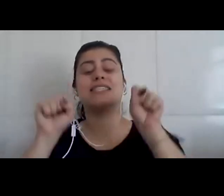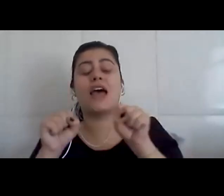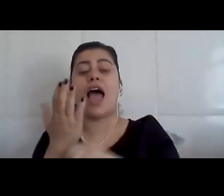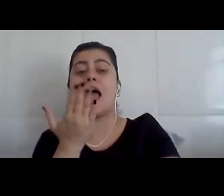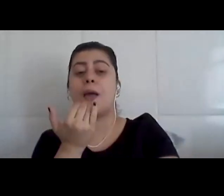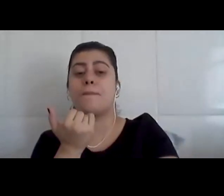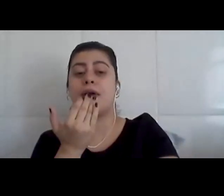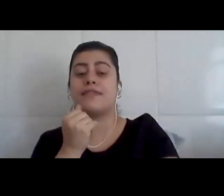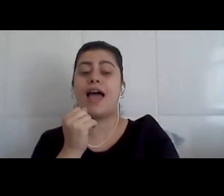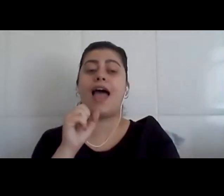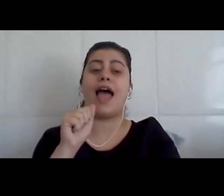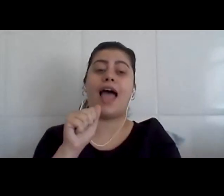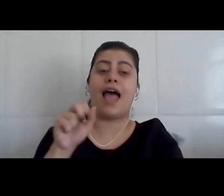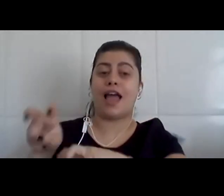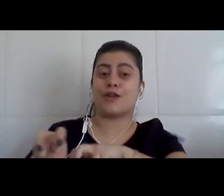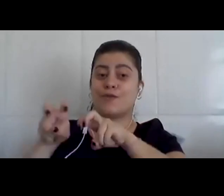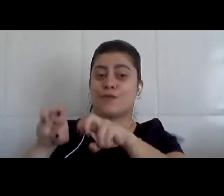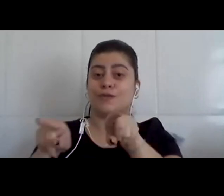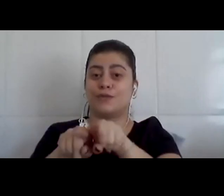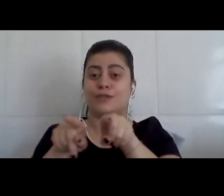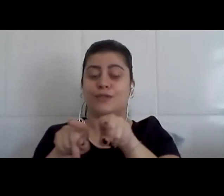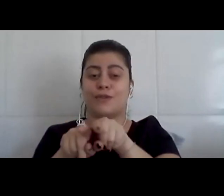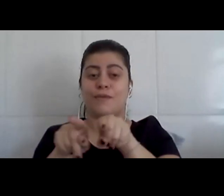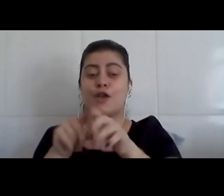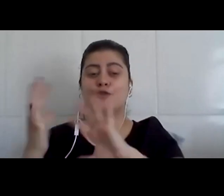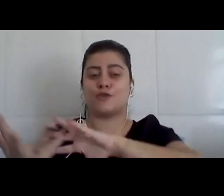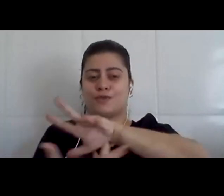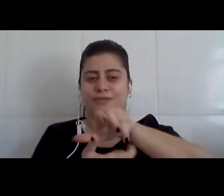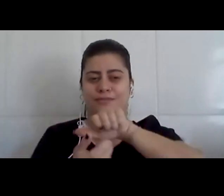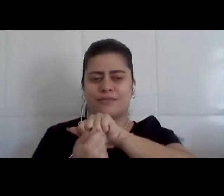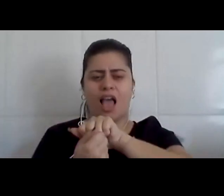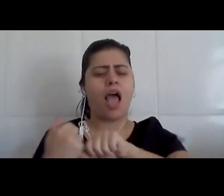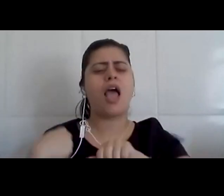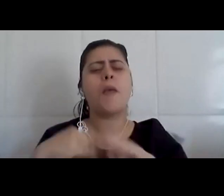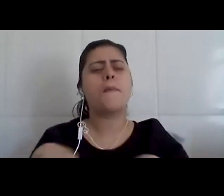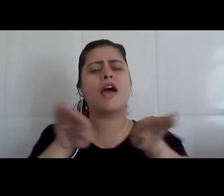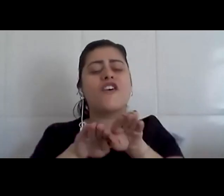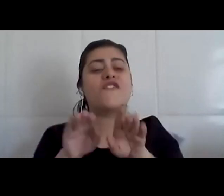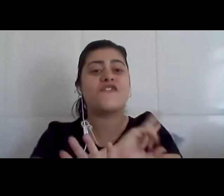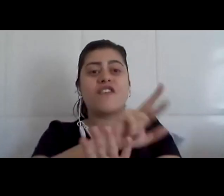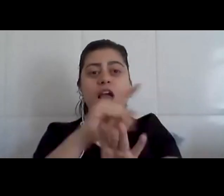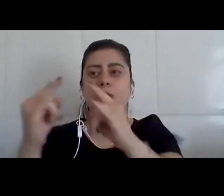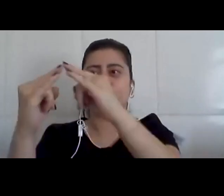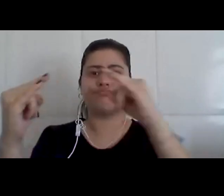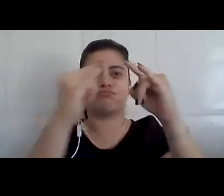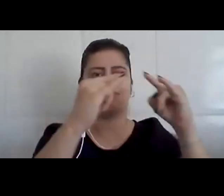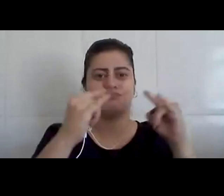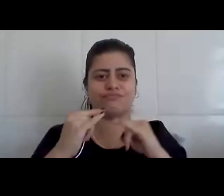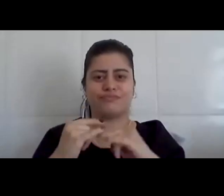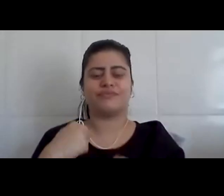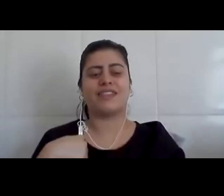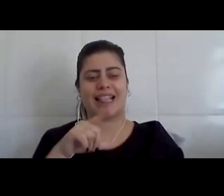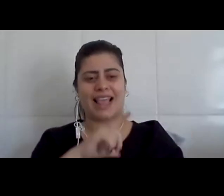sustentáveis. Realizado em parceria com várias instituições, dentre elas, o ECLEI,